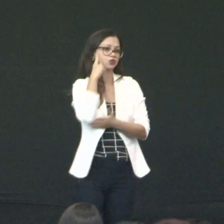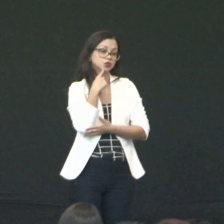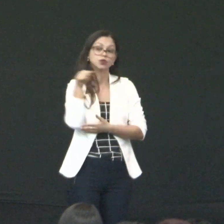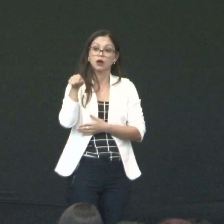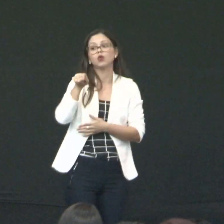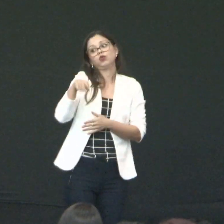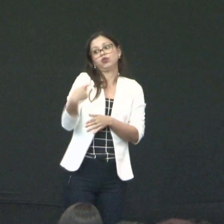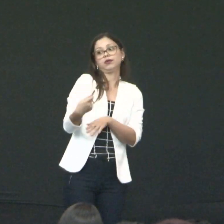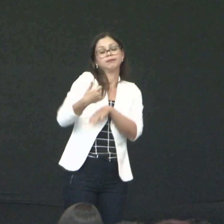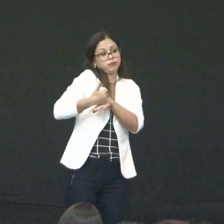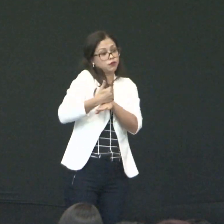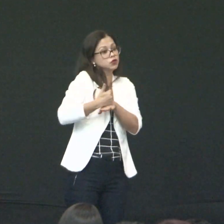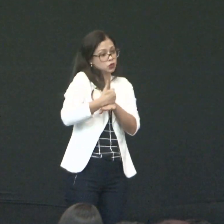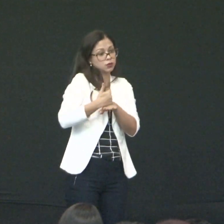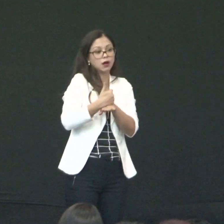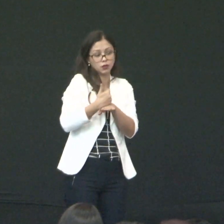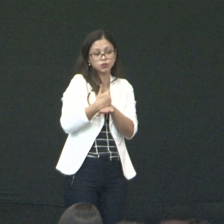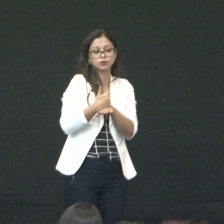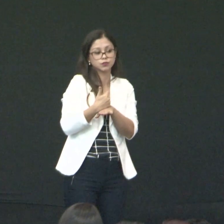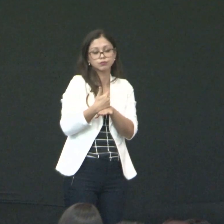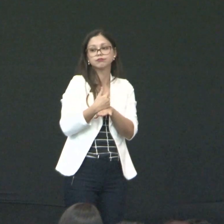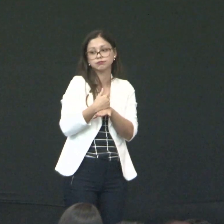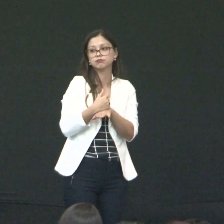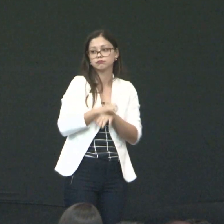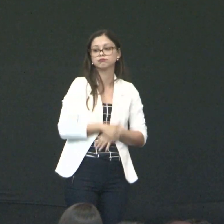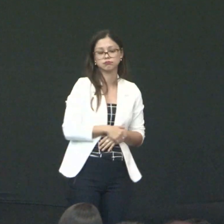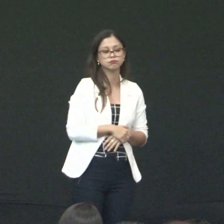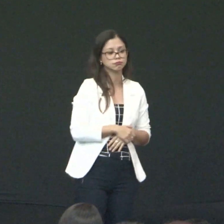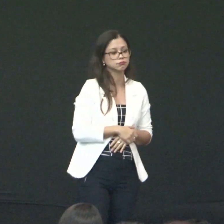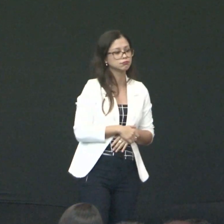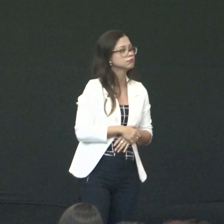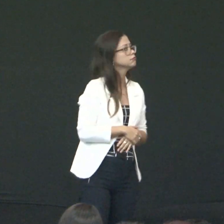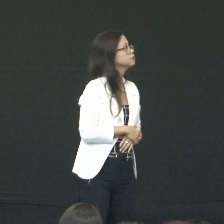se utiliza desse intérprete. Então, ele é um profissional.